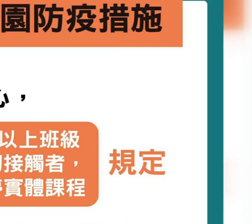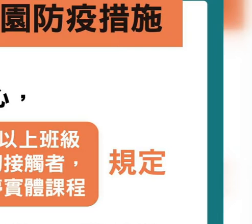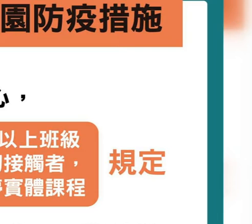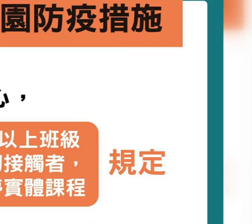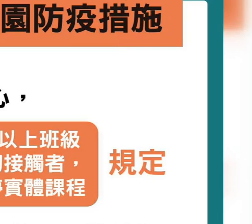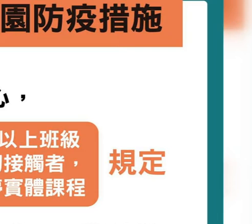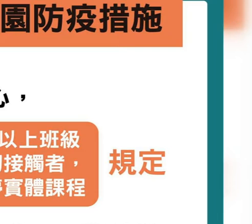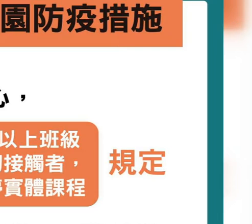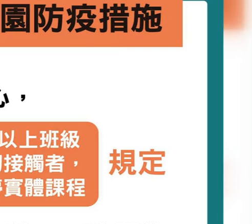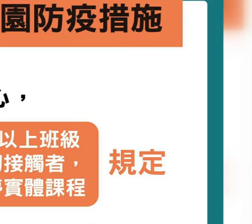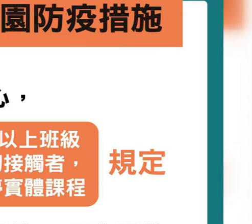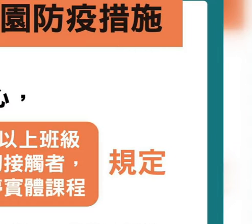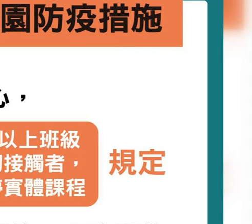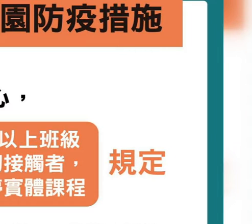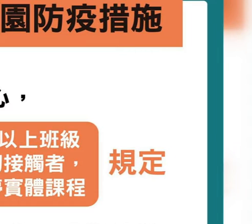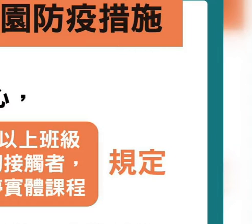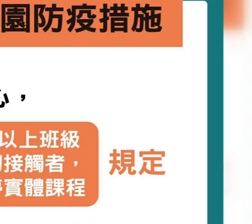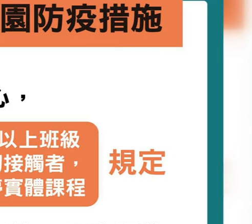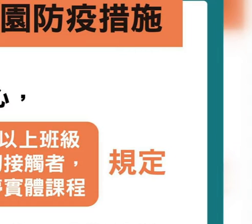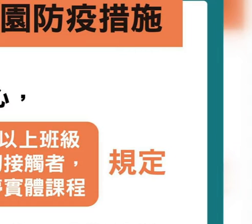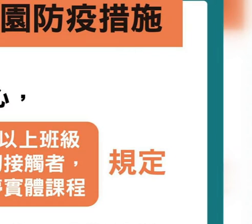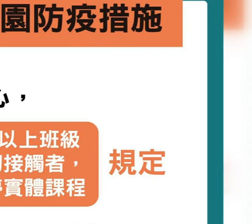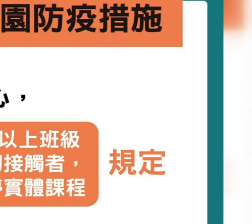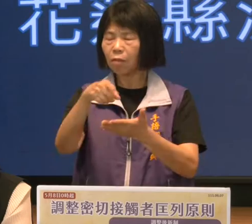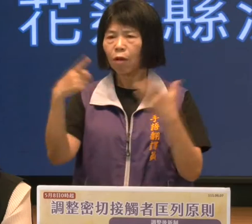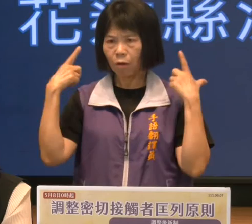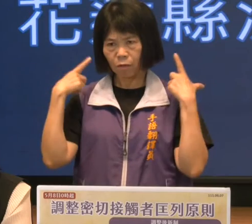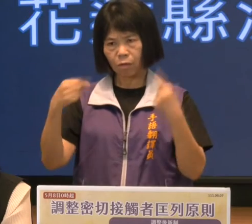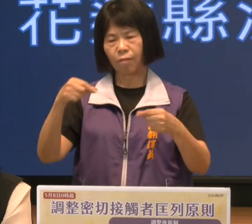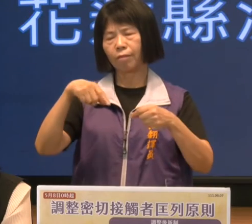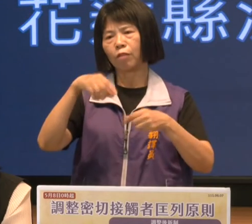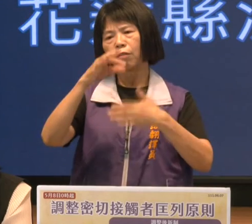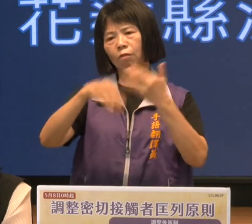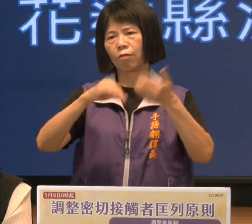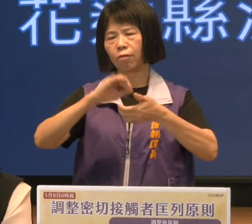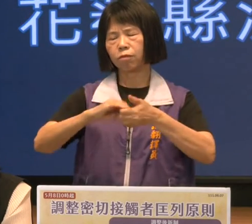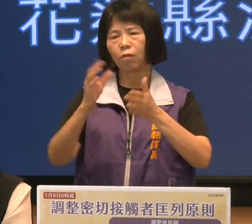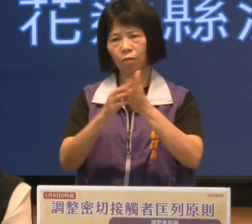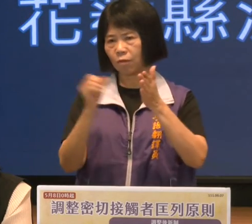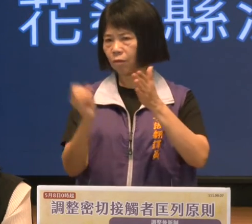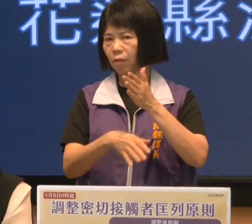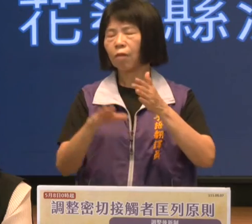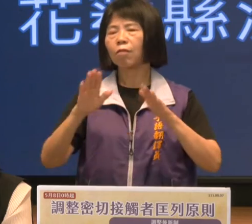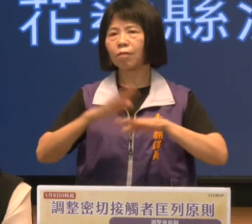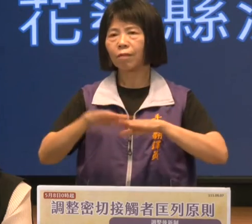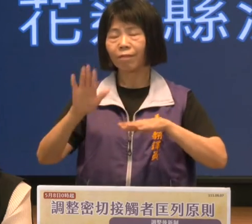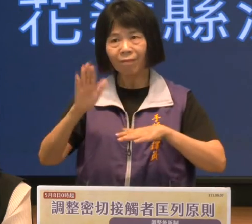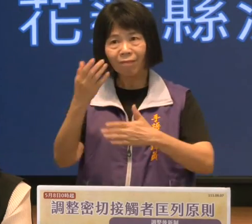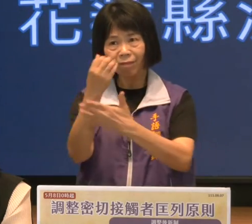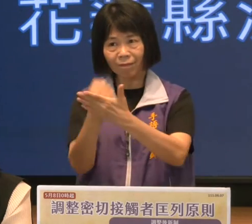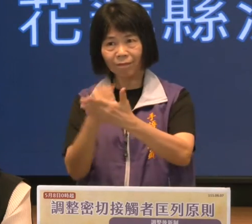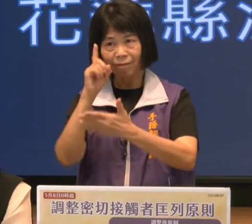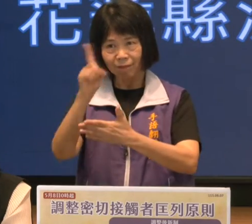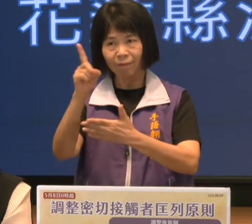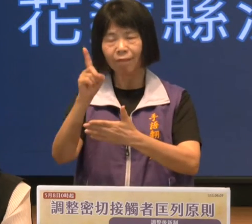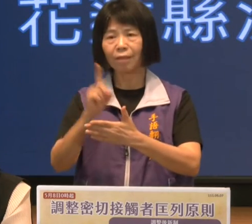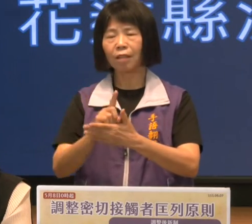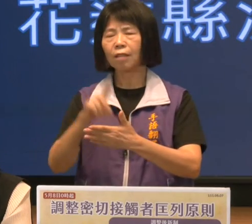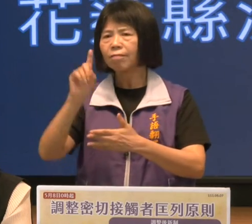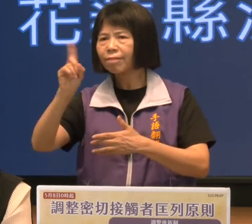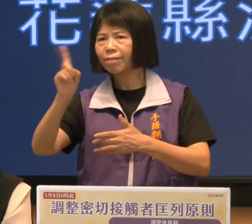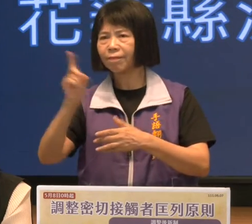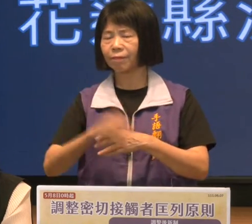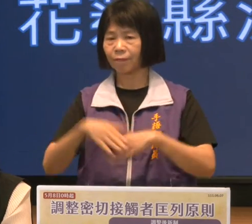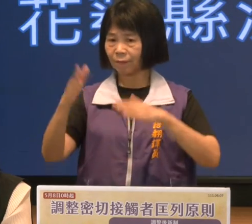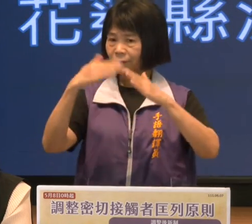实施全校暂停实体课程的这一个原本的这一个规定，但是它还是保留了一个弹性，也就是